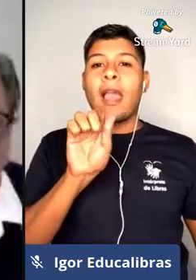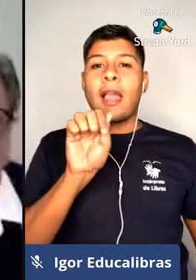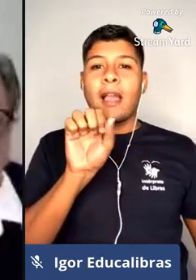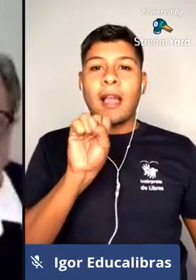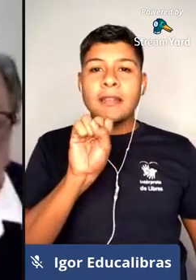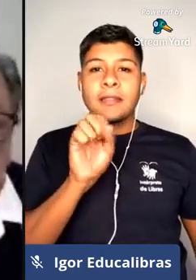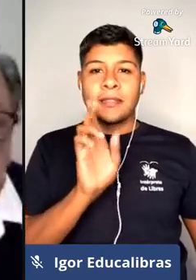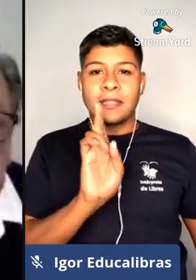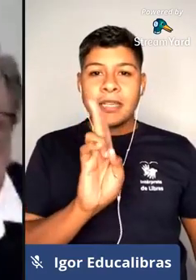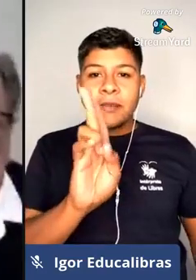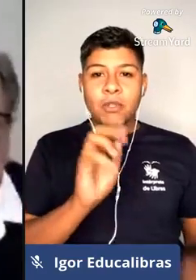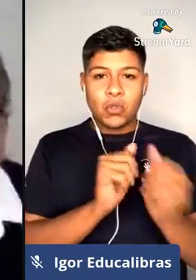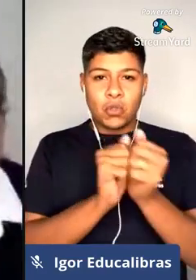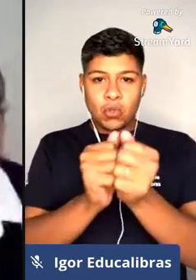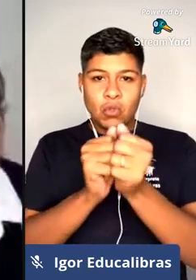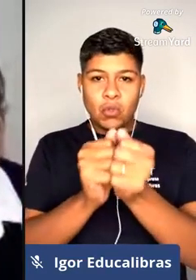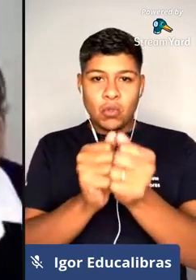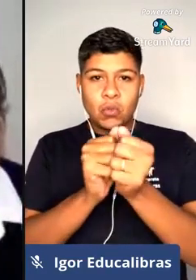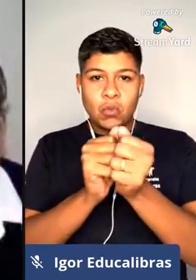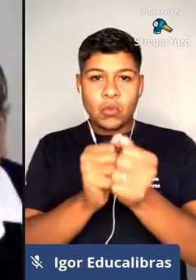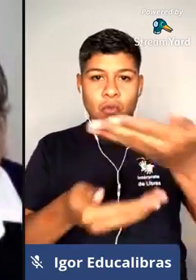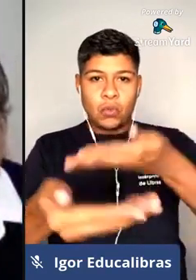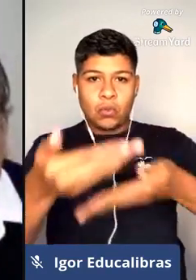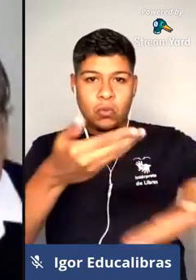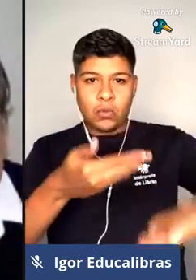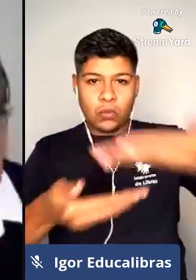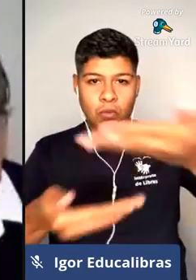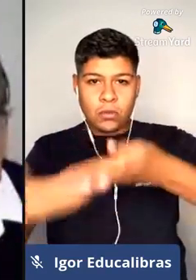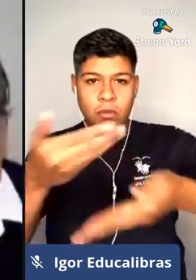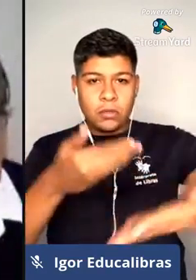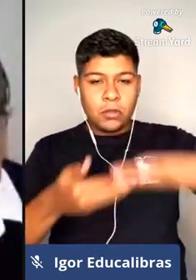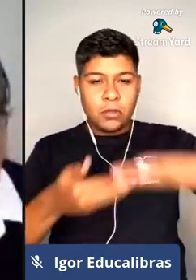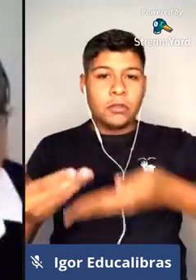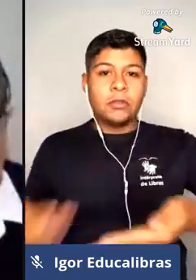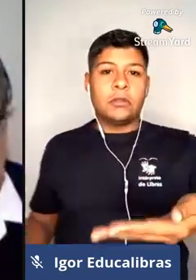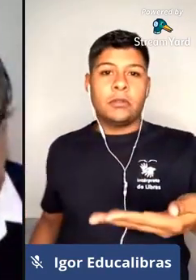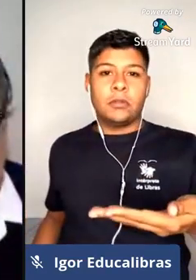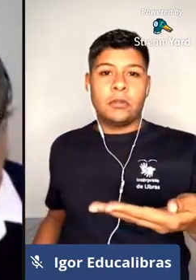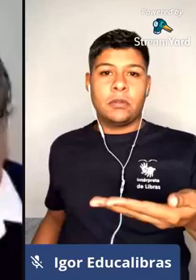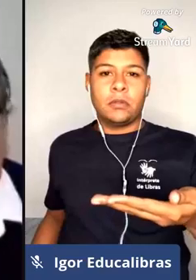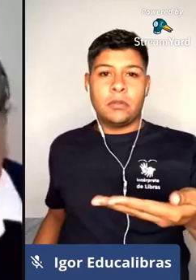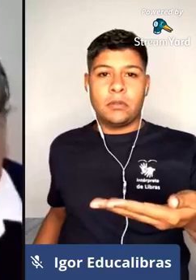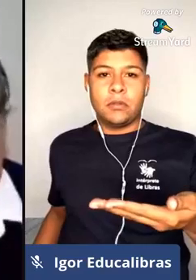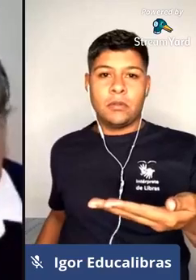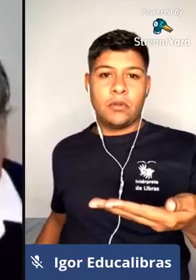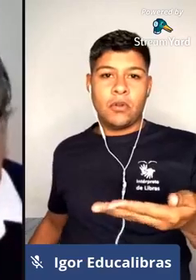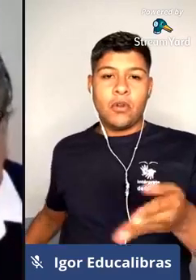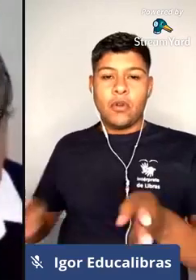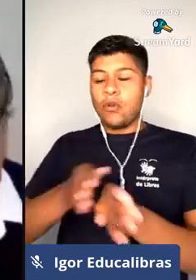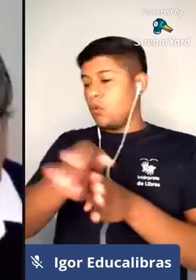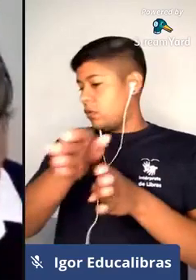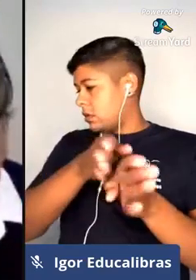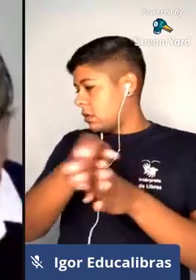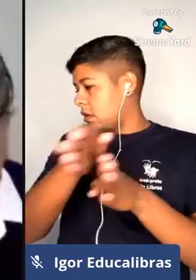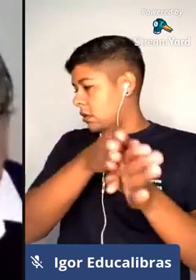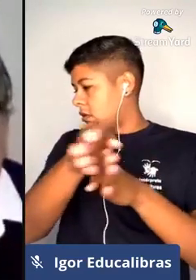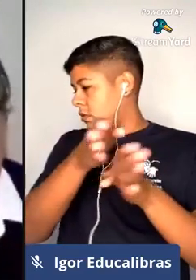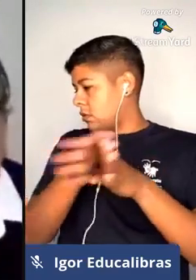sempre juntos, né, de SMPED, CPA, conselho, né,